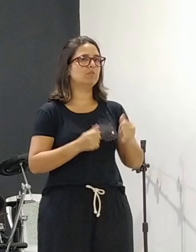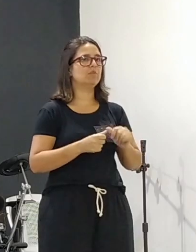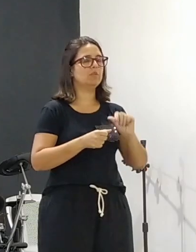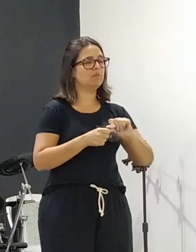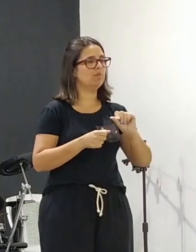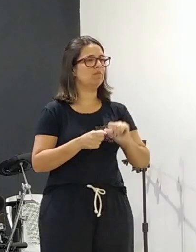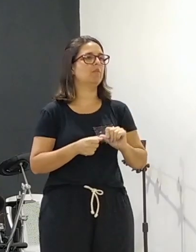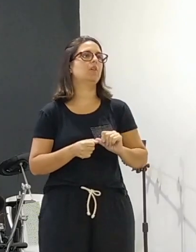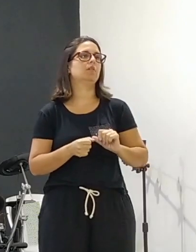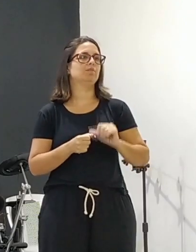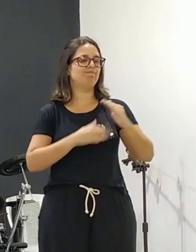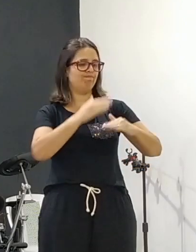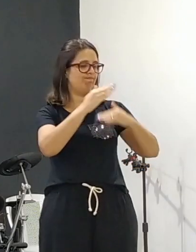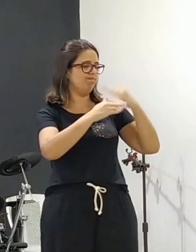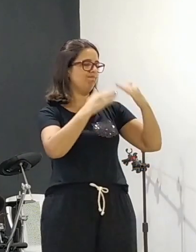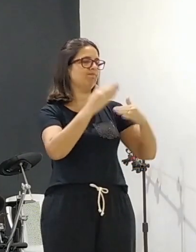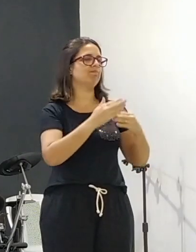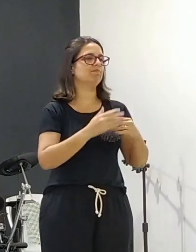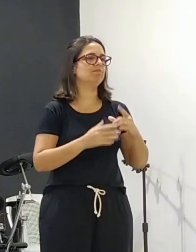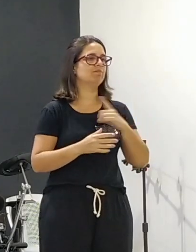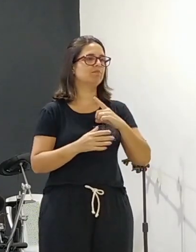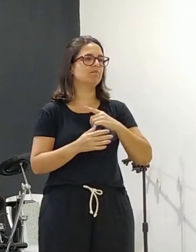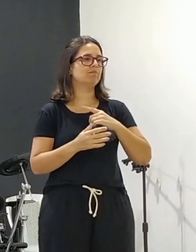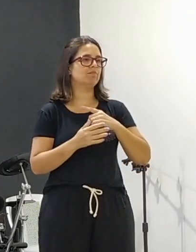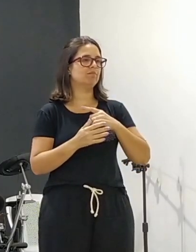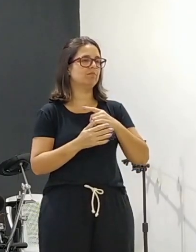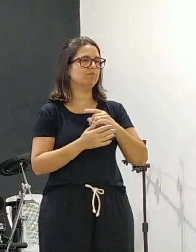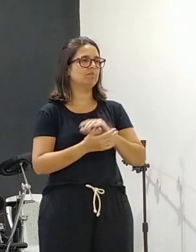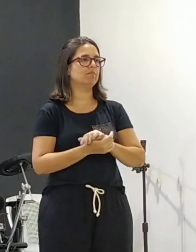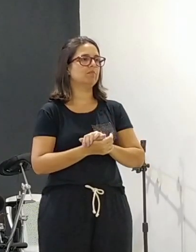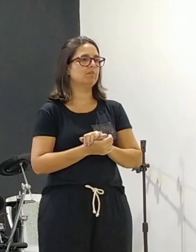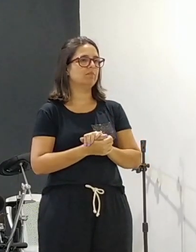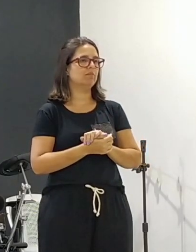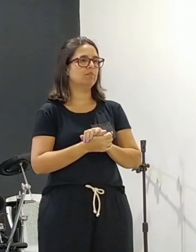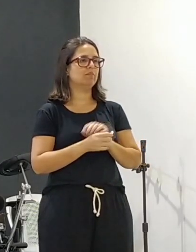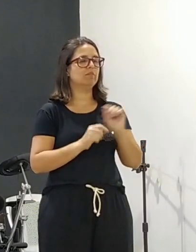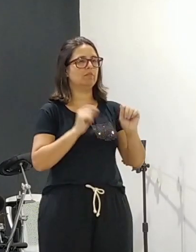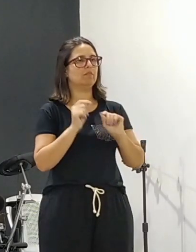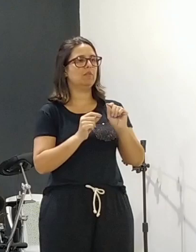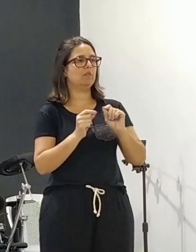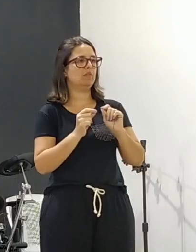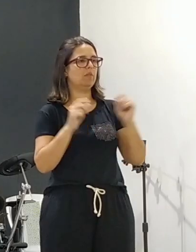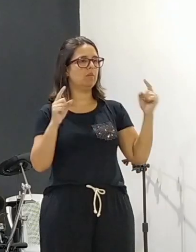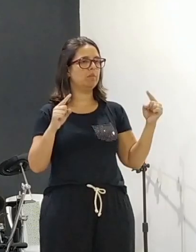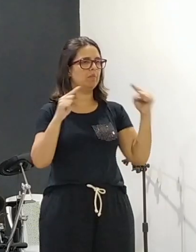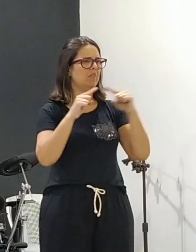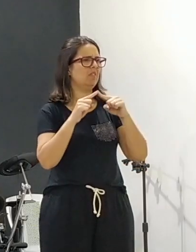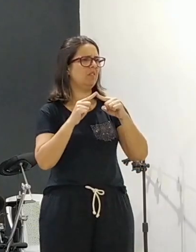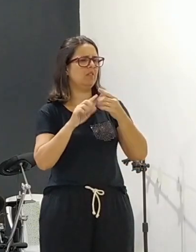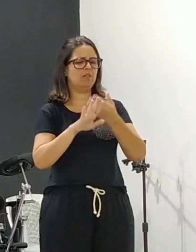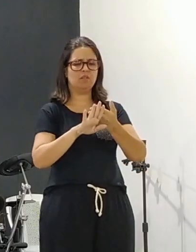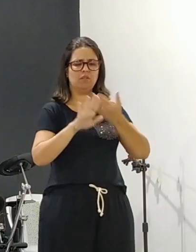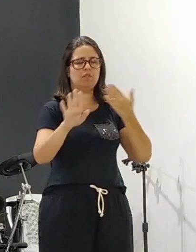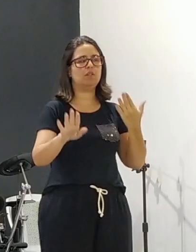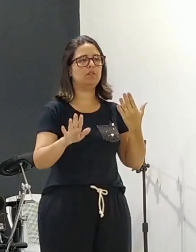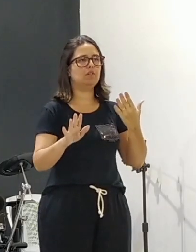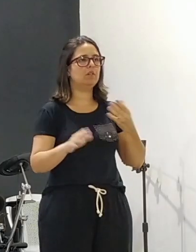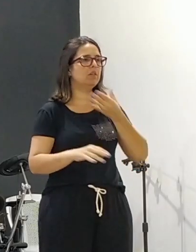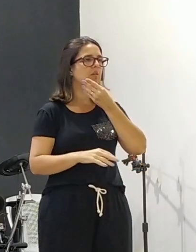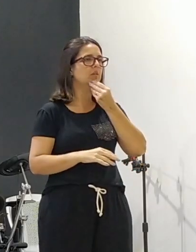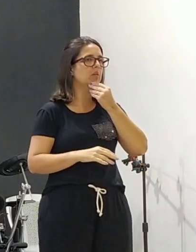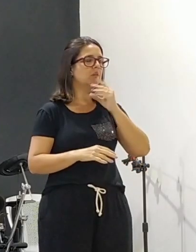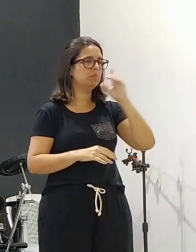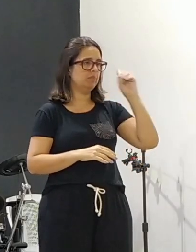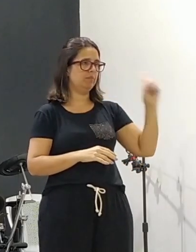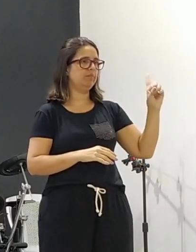fabrica, tudo que ele desenvolve tem uma finalidade: afastar o homem de Deus. Pastor, mas não tem nada de bom no mundo? Tem, mas até